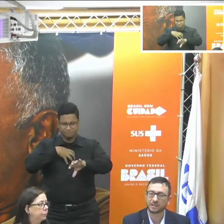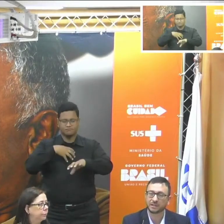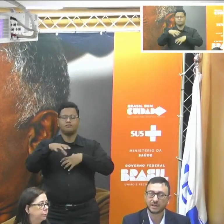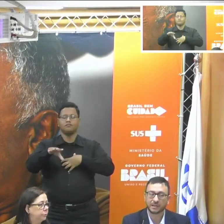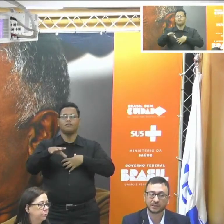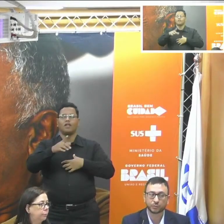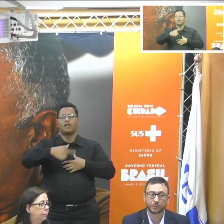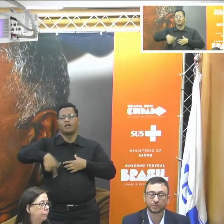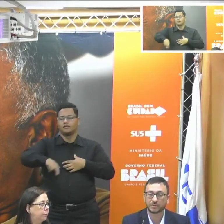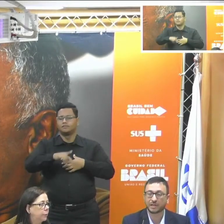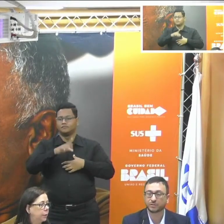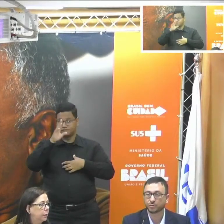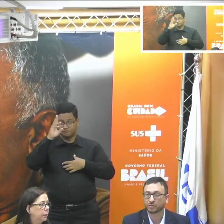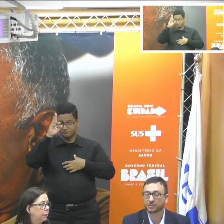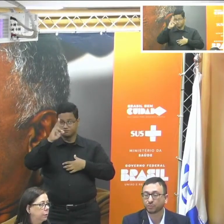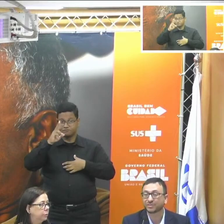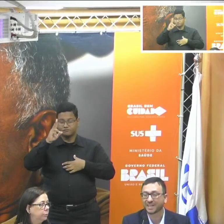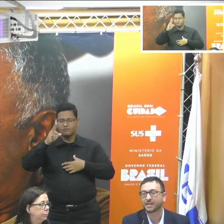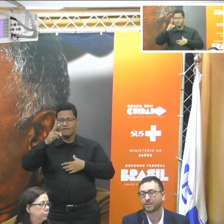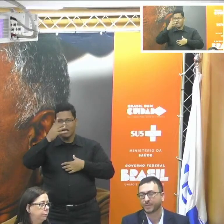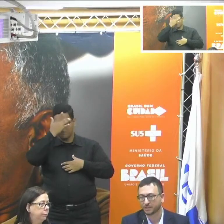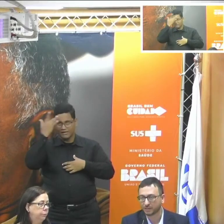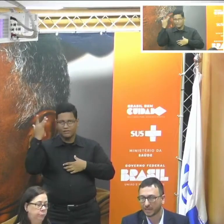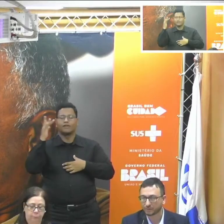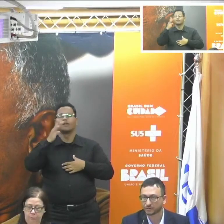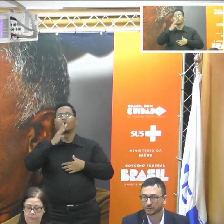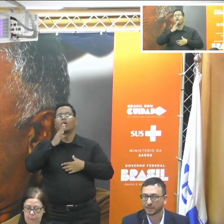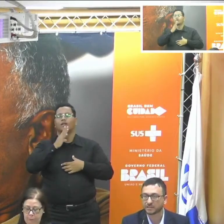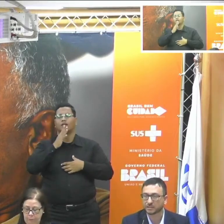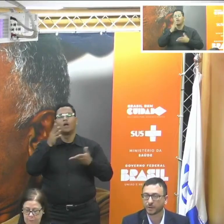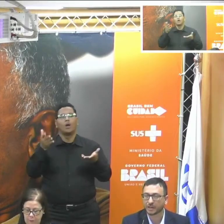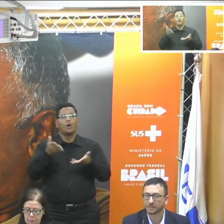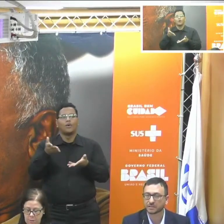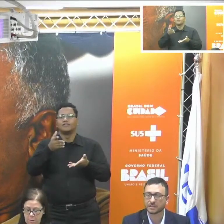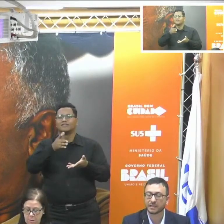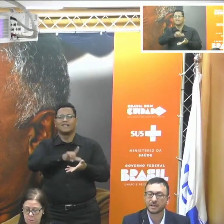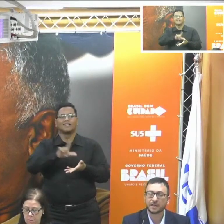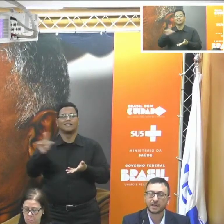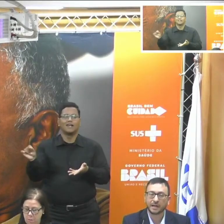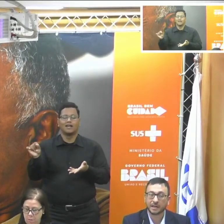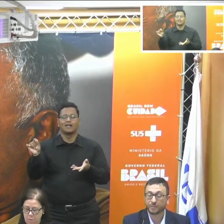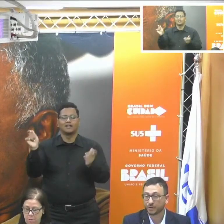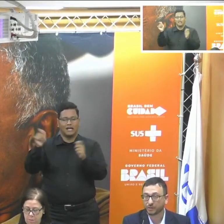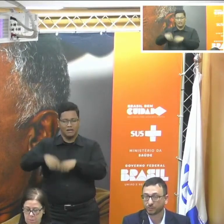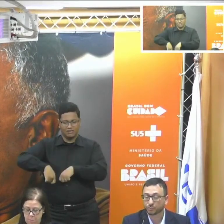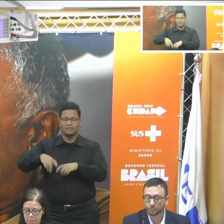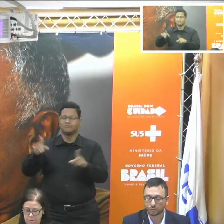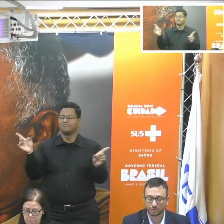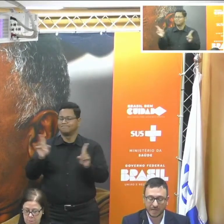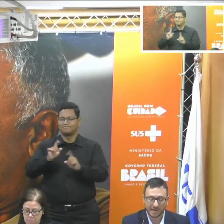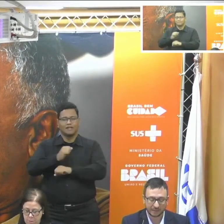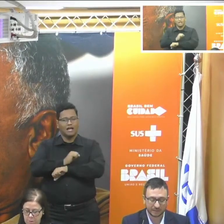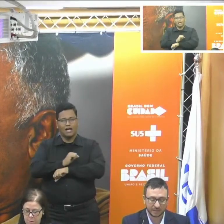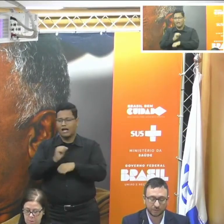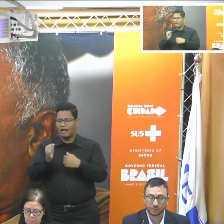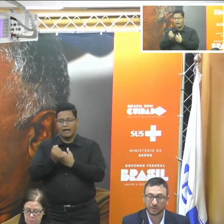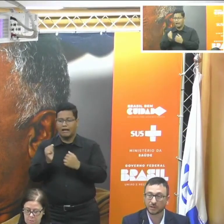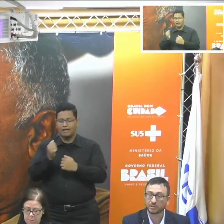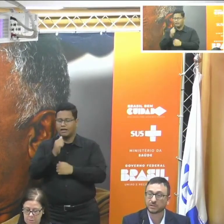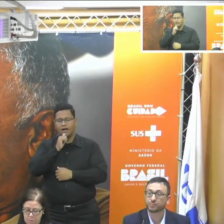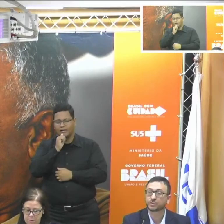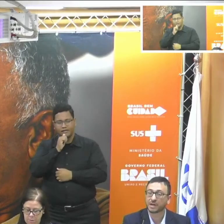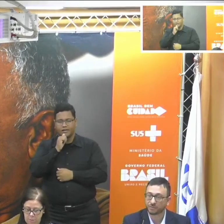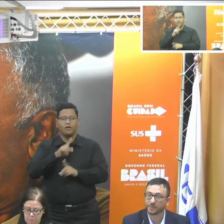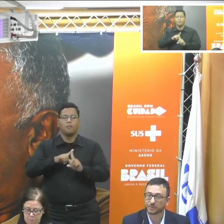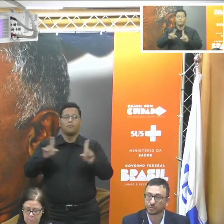conhecerem Então os profissionais hoje não saem capacitados né nessas práticas né Eh na maioria dos cursos da área da saúde então